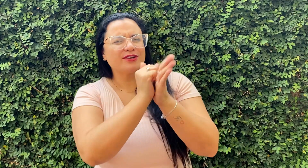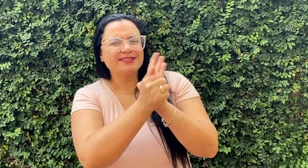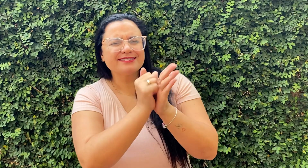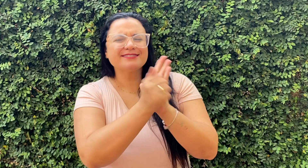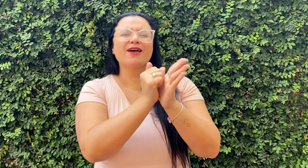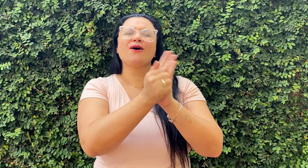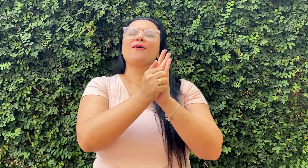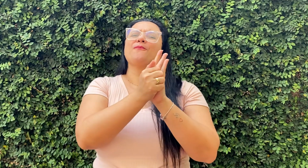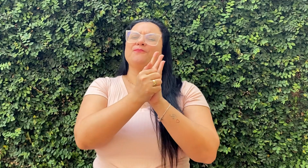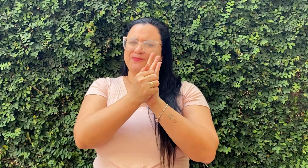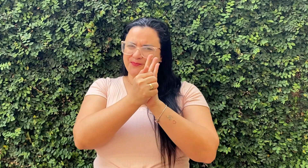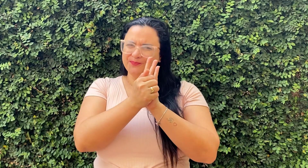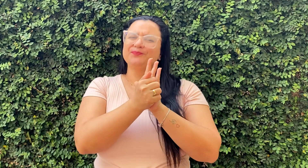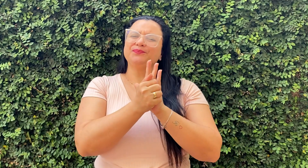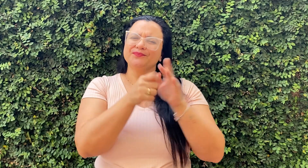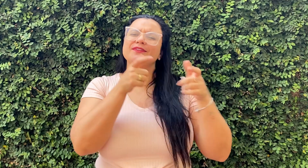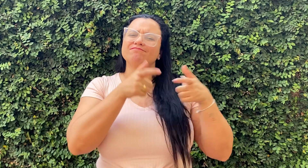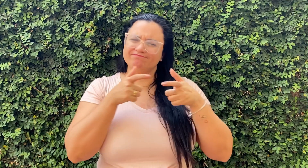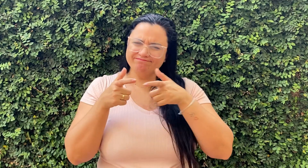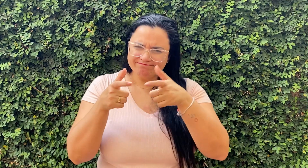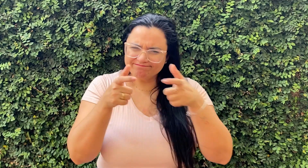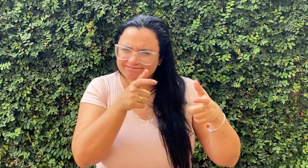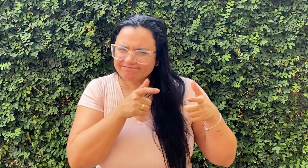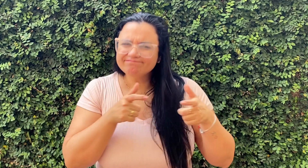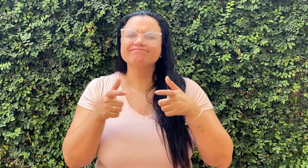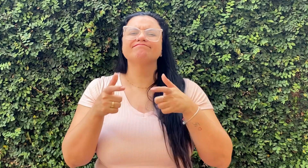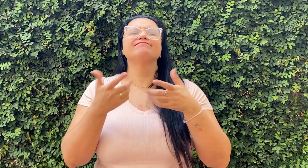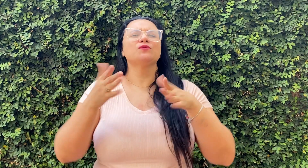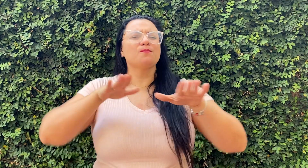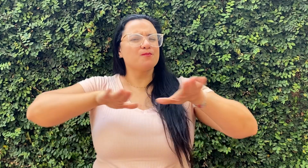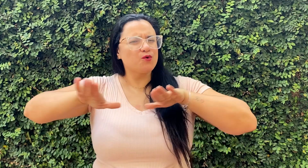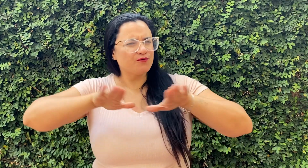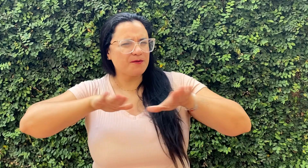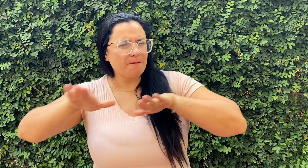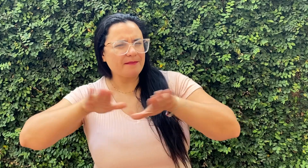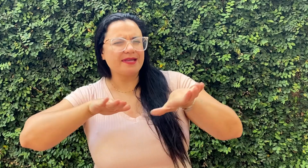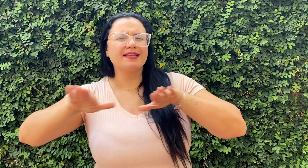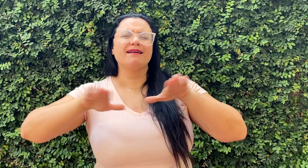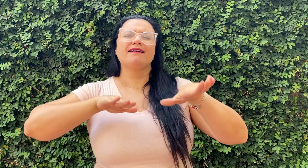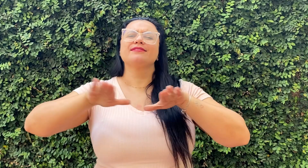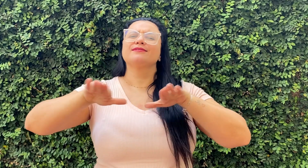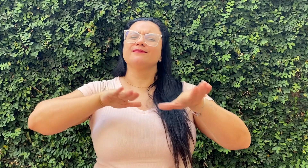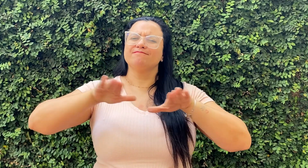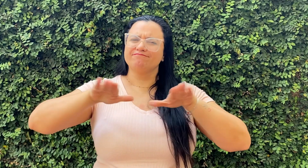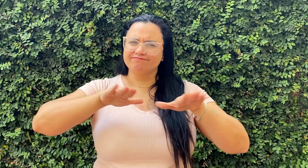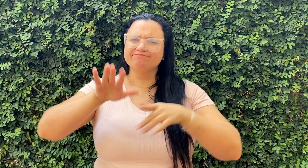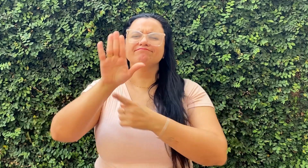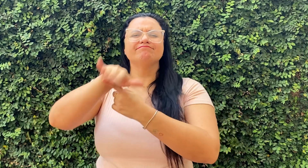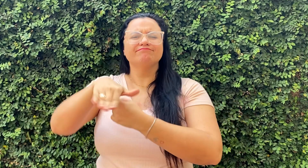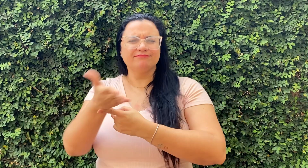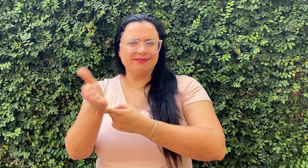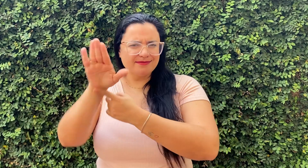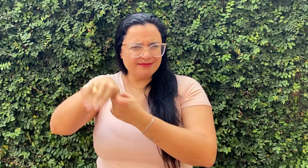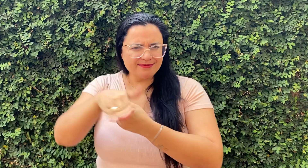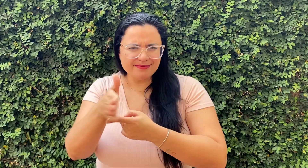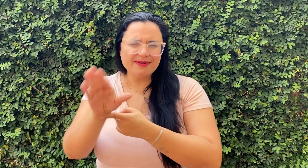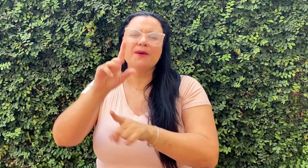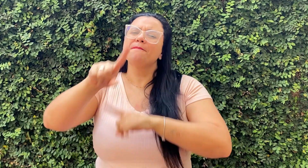As configurações também são muito importantes, os parâmetros, que você entenda cada parte, a orientação da palma,